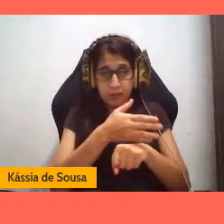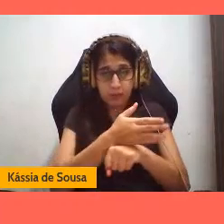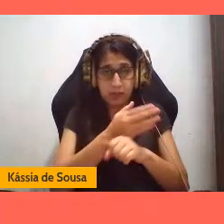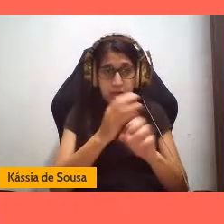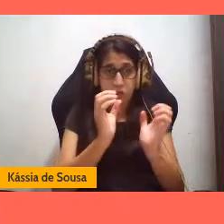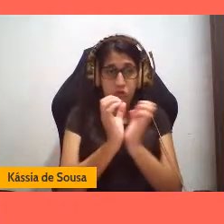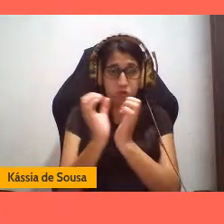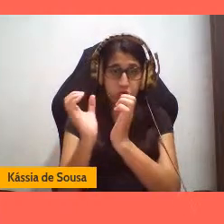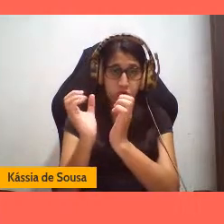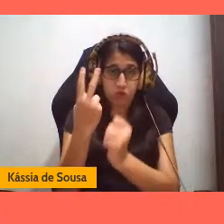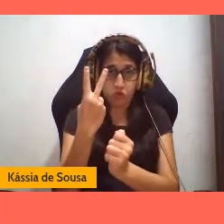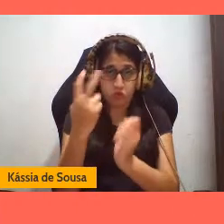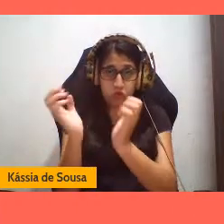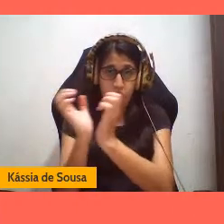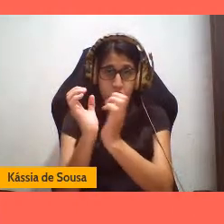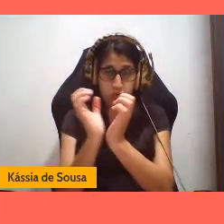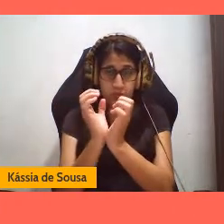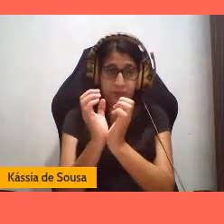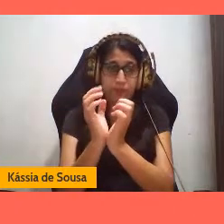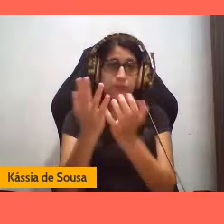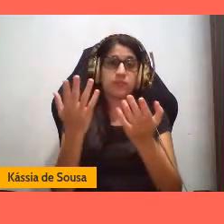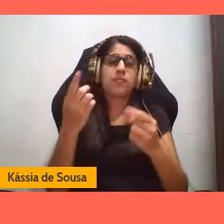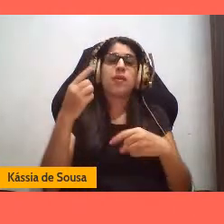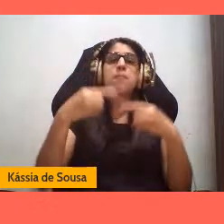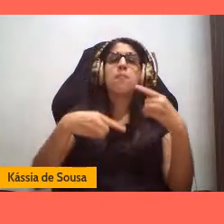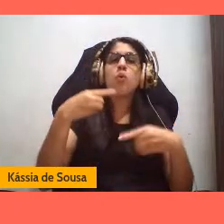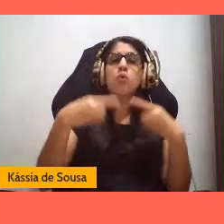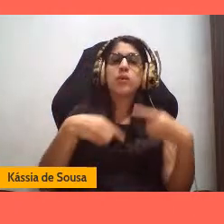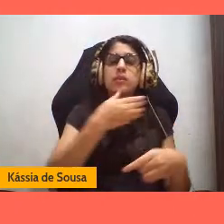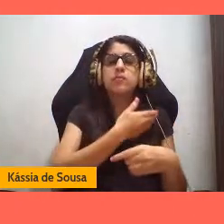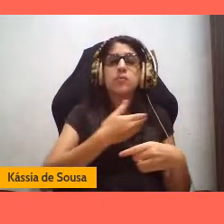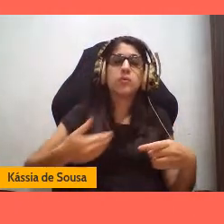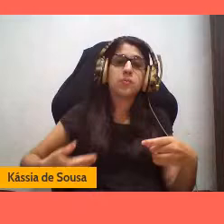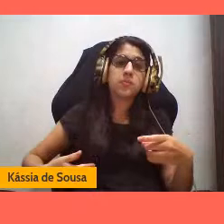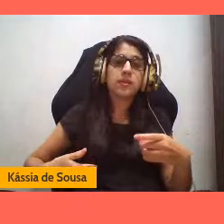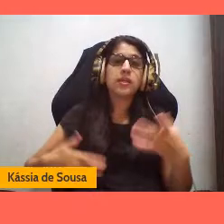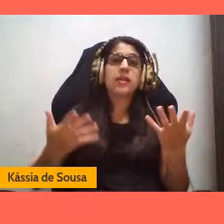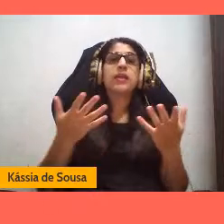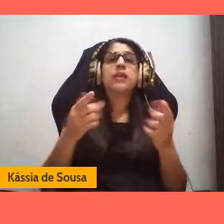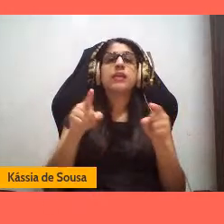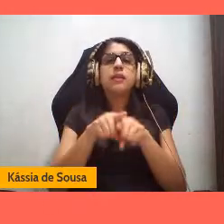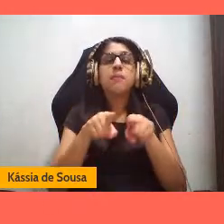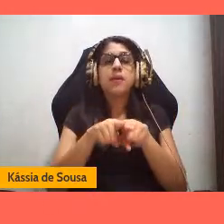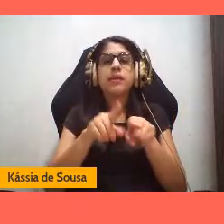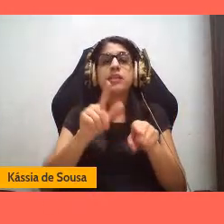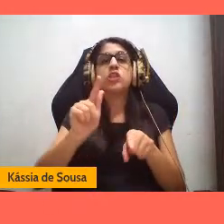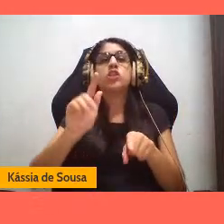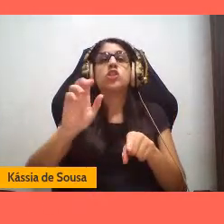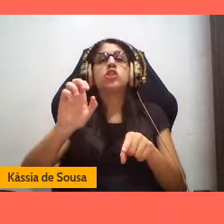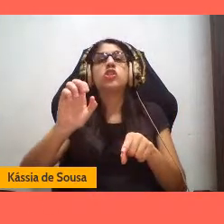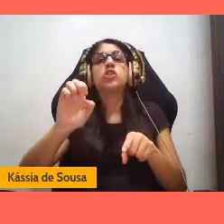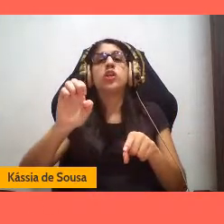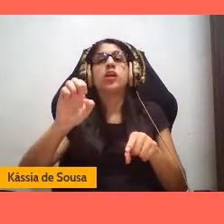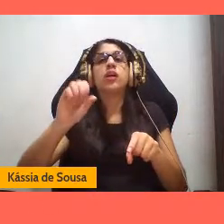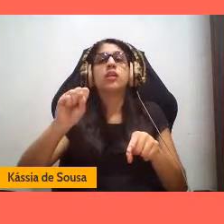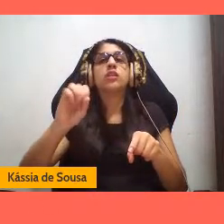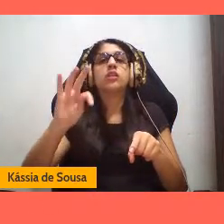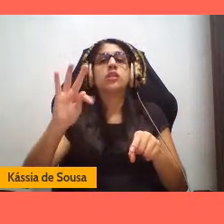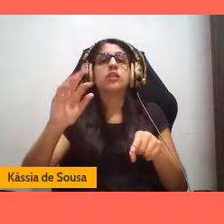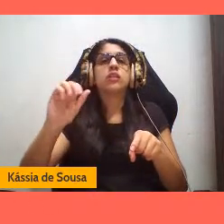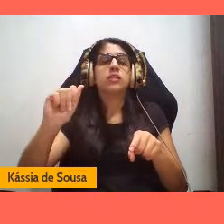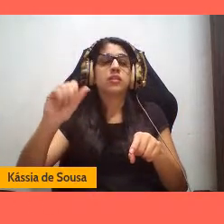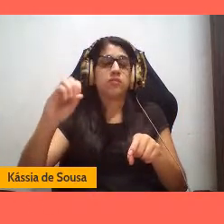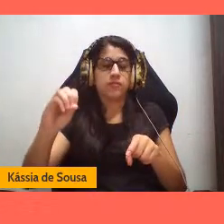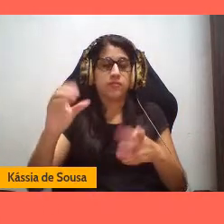políticas públicas e de gestão e financiamento. Então, você me encontrou só nesses dois, viu, Adriana? É claro que nas mesas, nos momentos